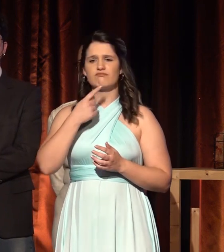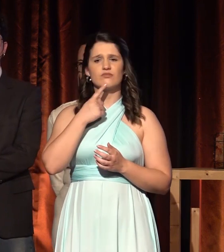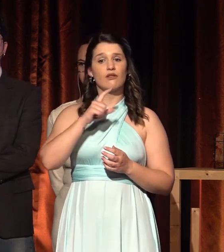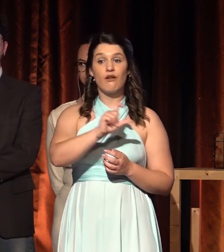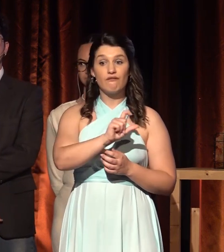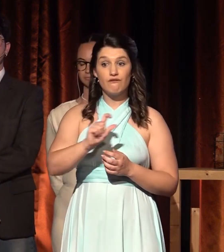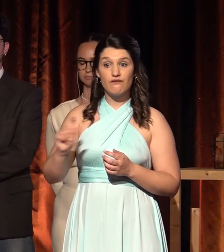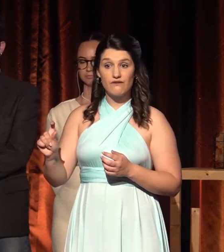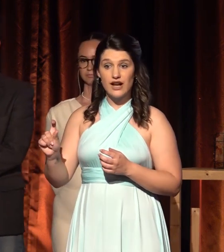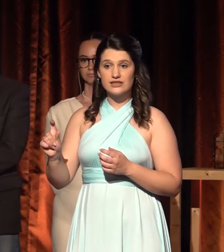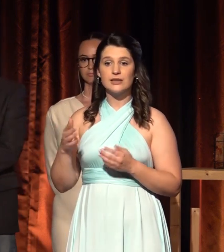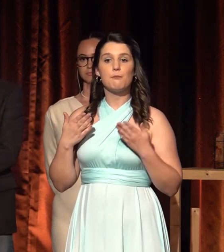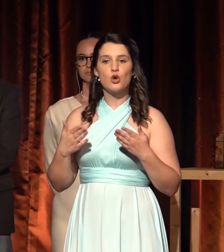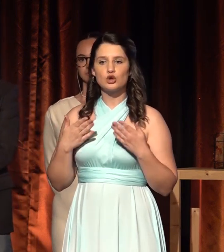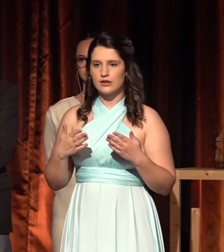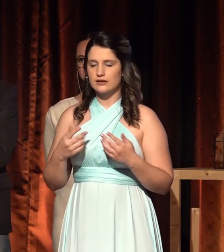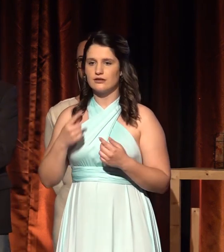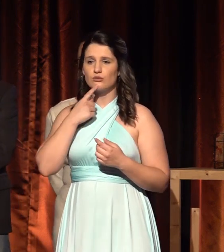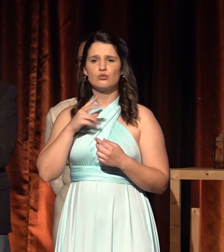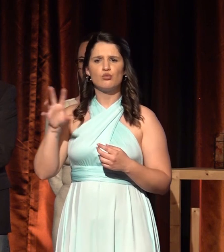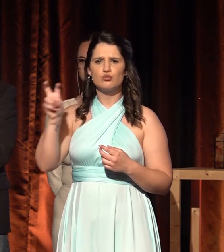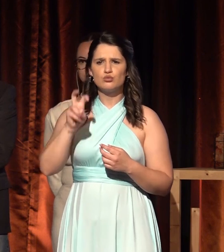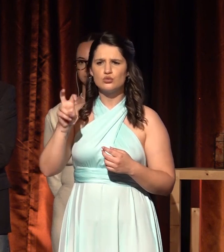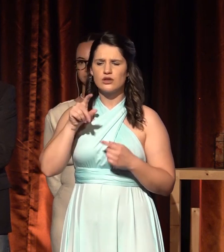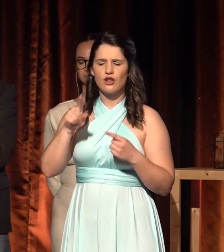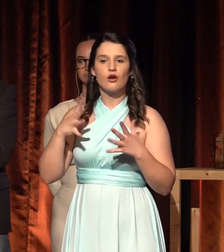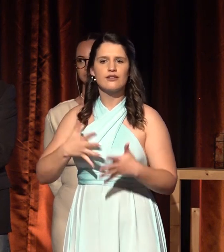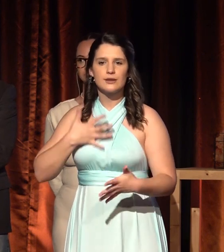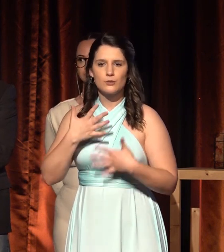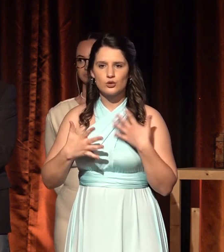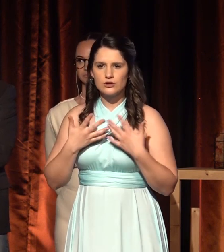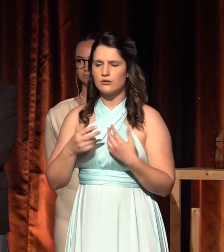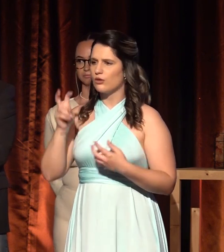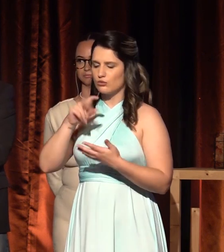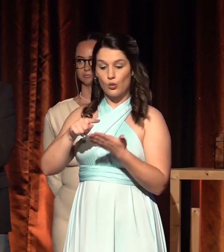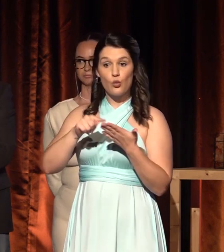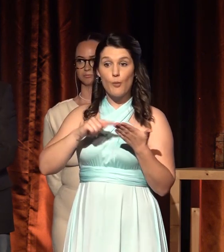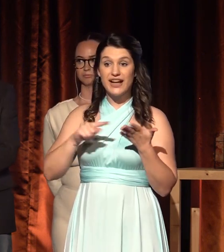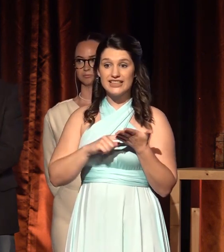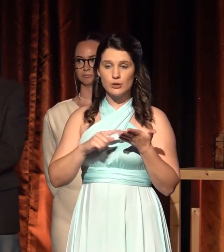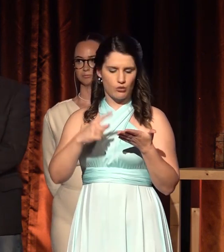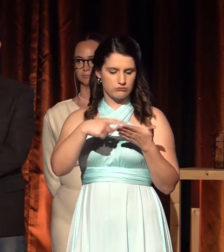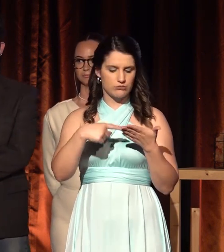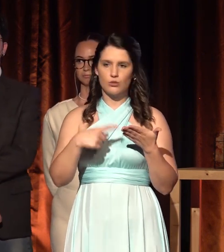última cosa, però molt important. Trobeu allò que us motiva. Proposeu-vos objectius fàcils, objectius